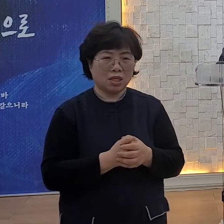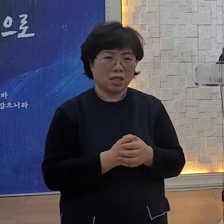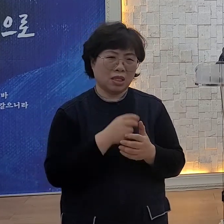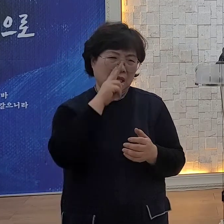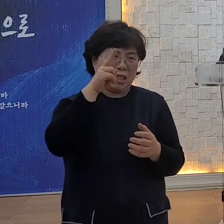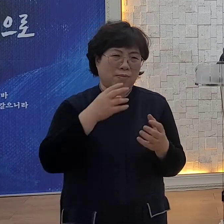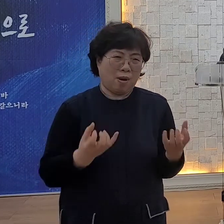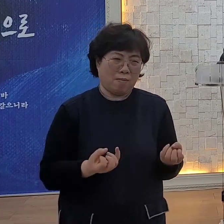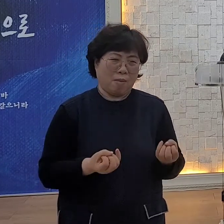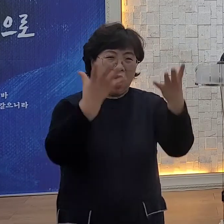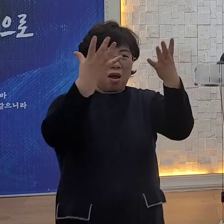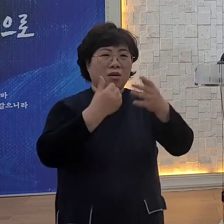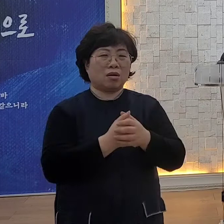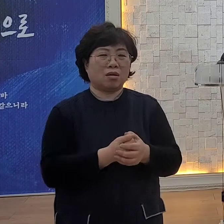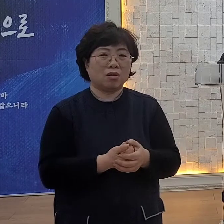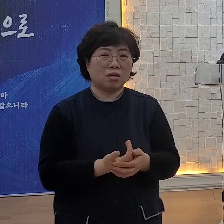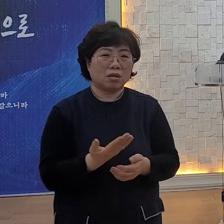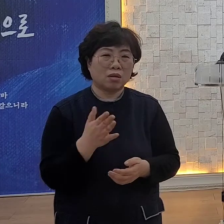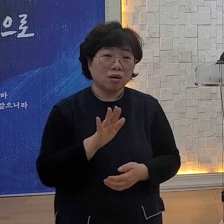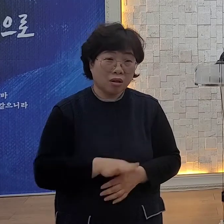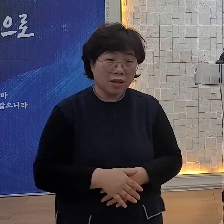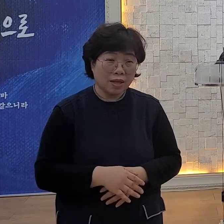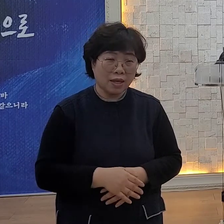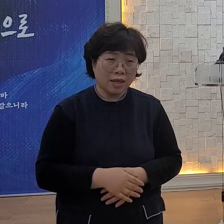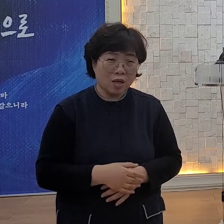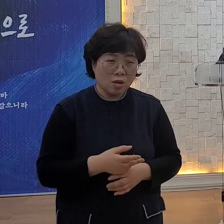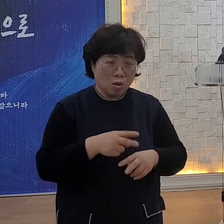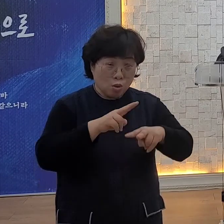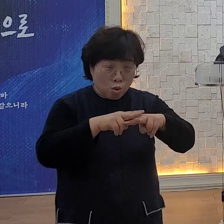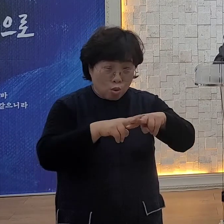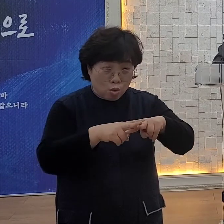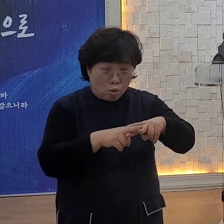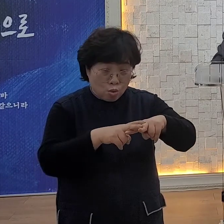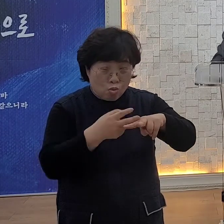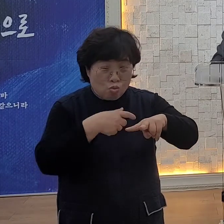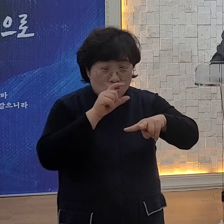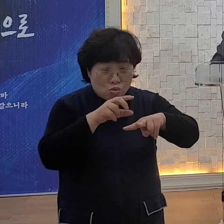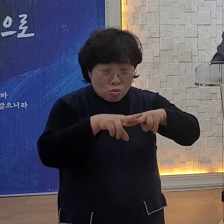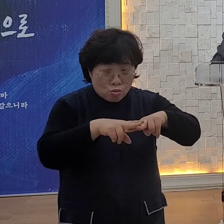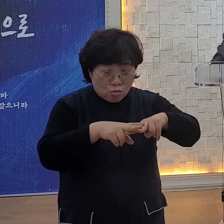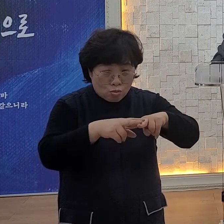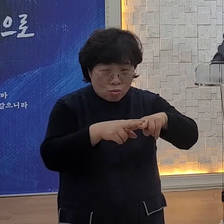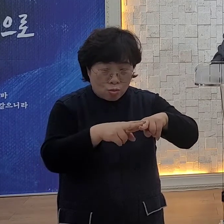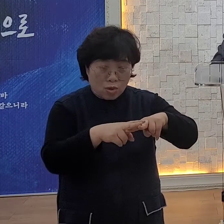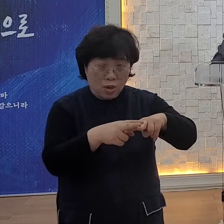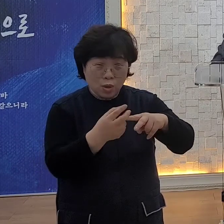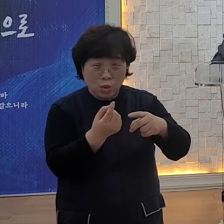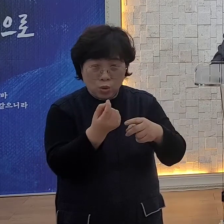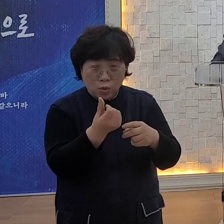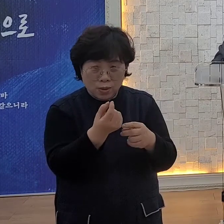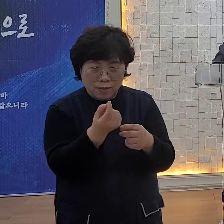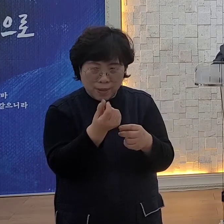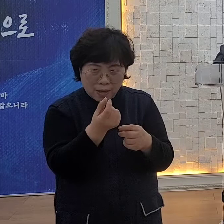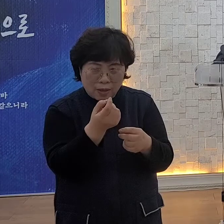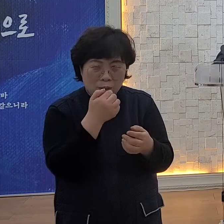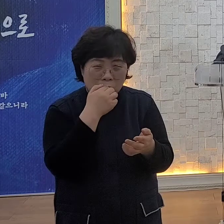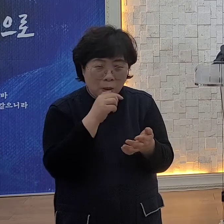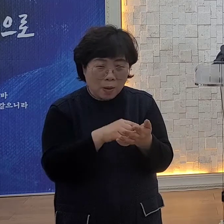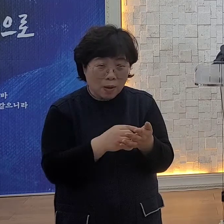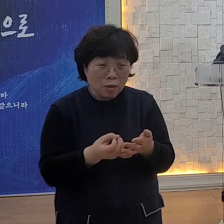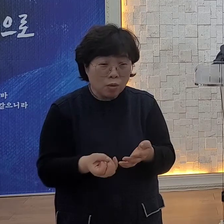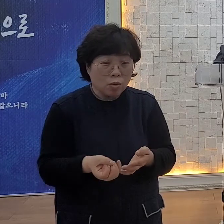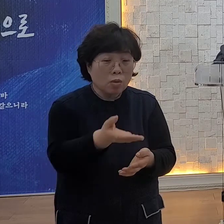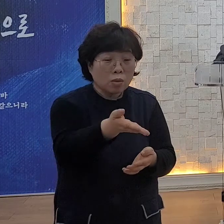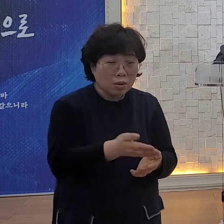거예요. 반대로 그 똑같은 우물에 조그만 자갈돌 하나 잡아서 톡 던져보세요.